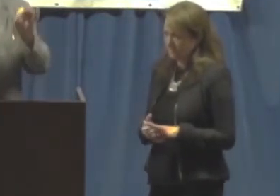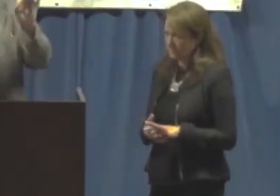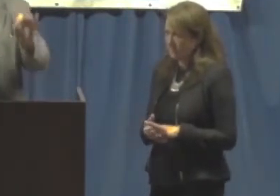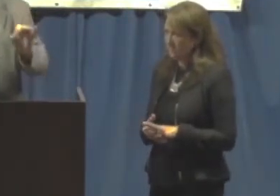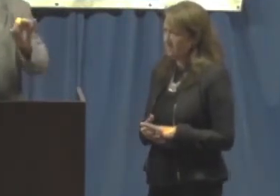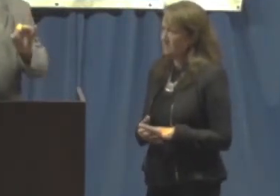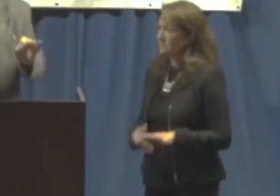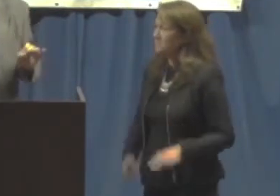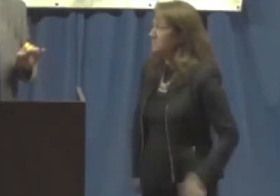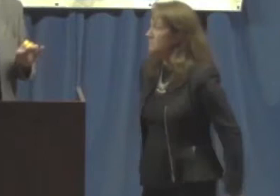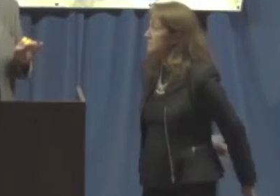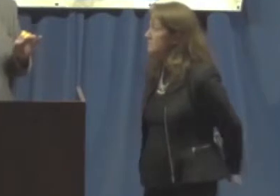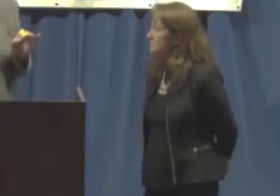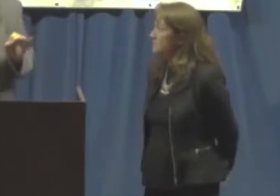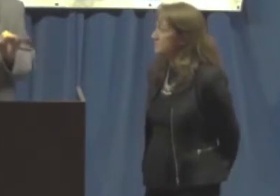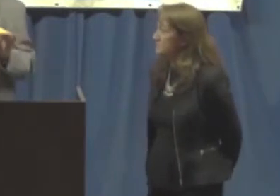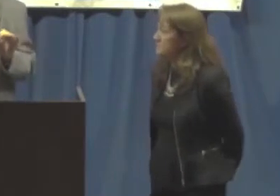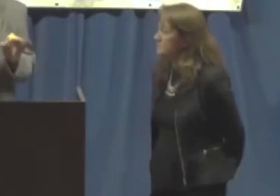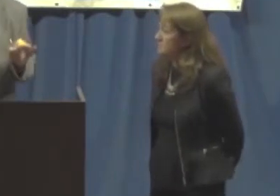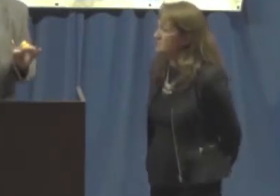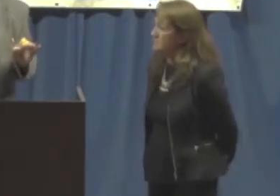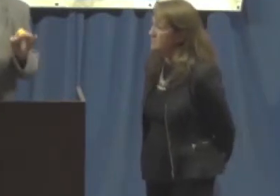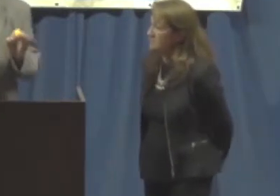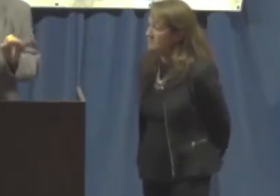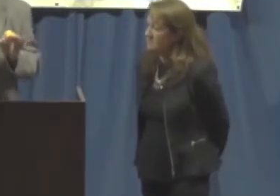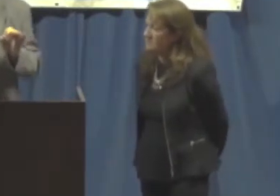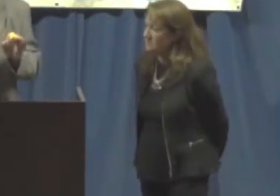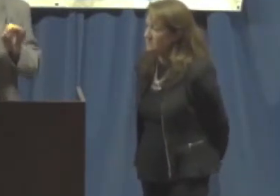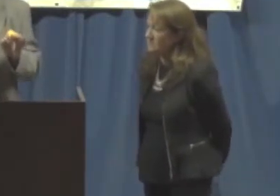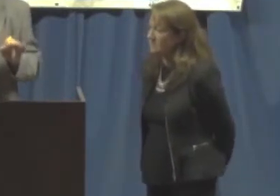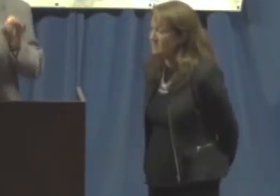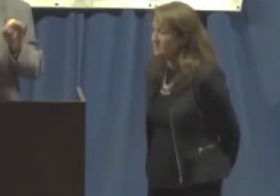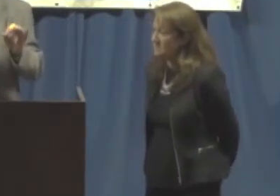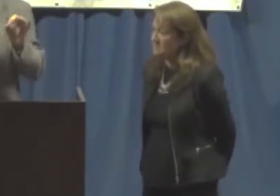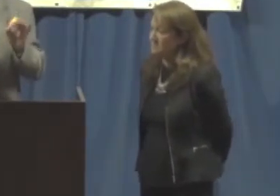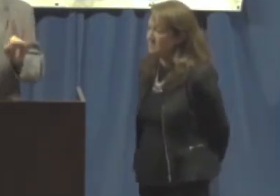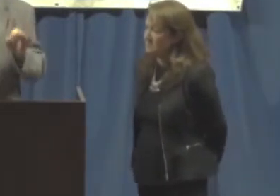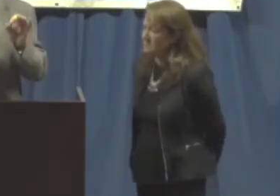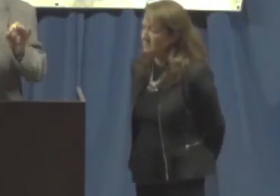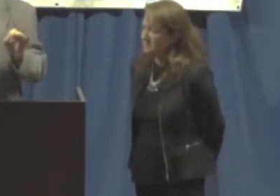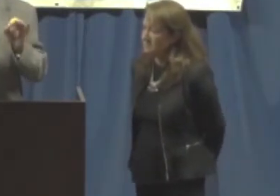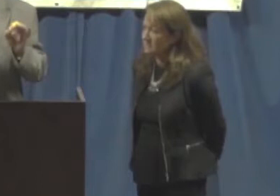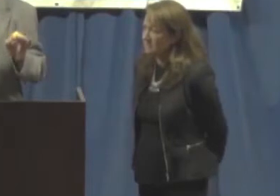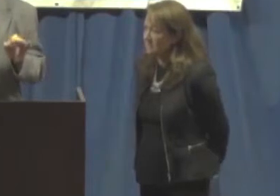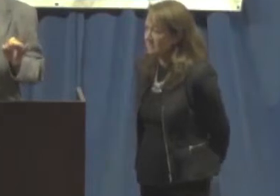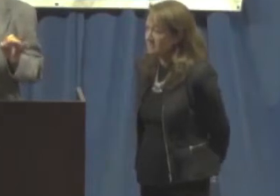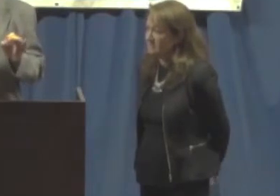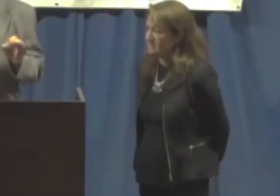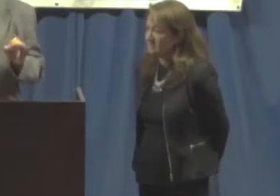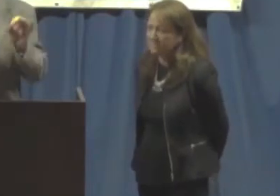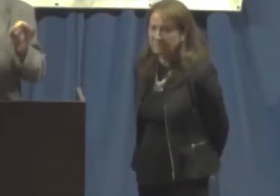frecuencias hasta que no retomemos la conducción del país y hasta que no se haga un nuevo plan nacional de